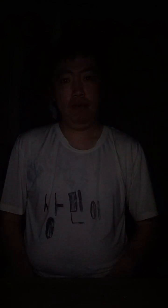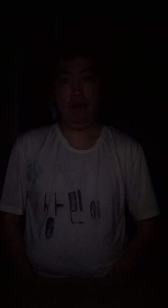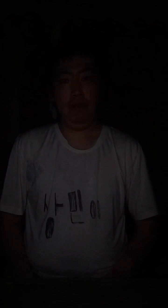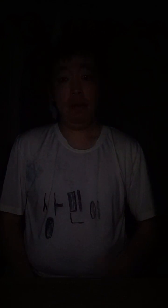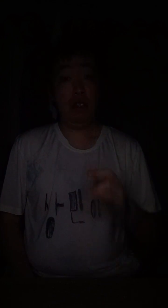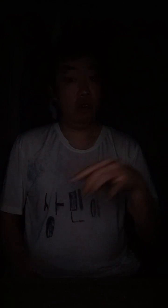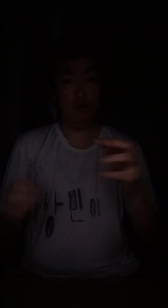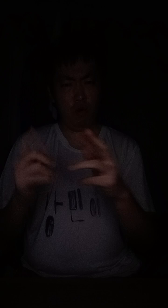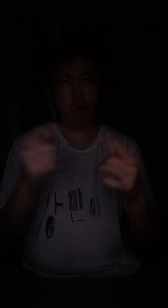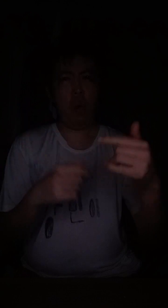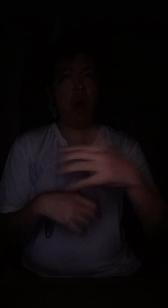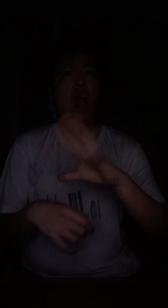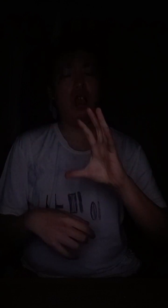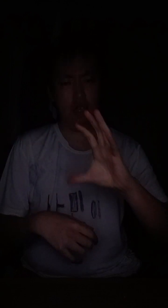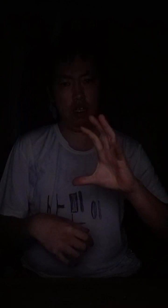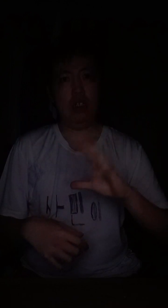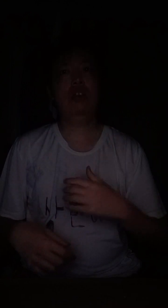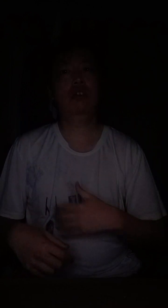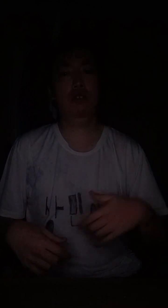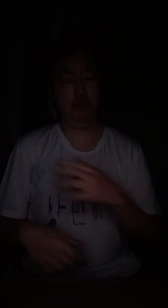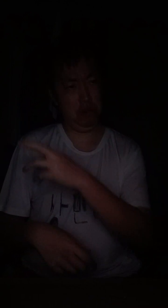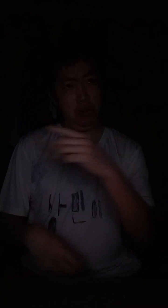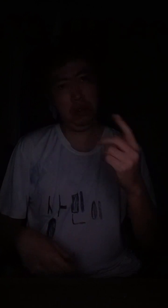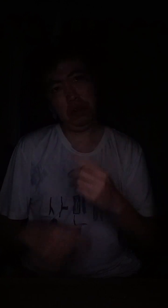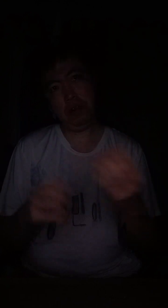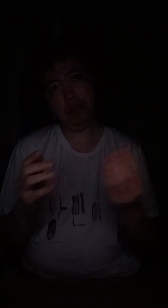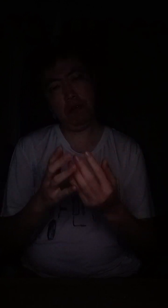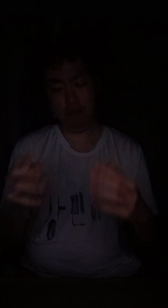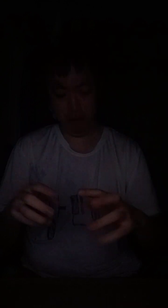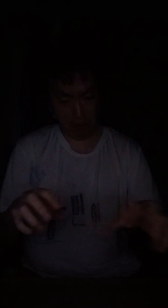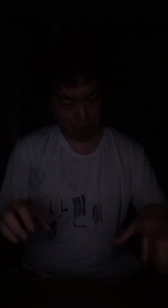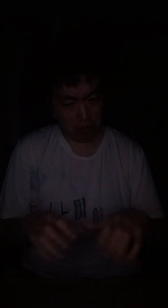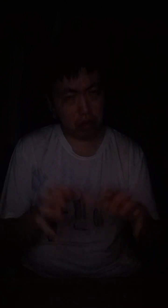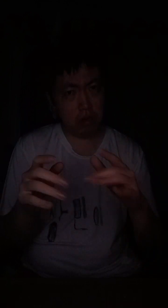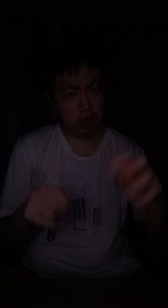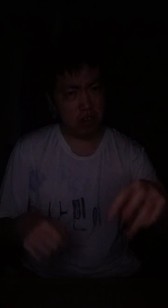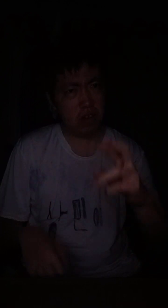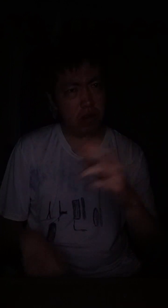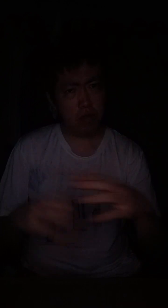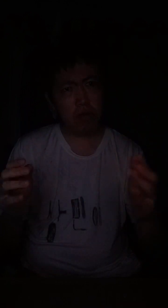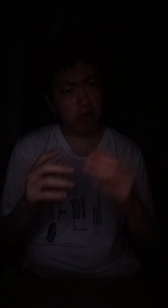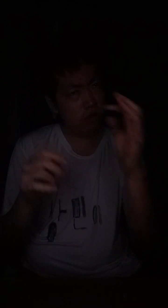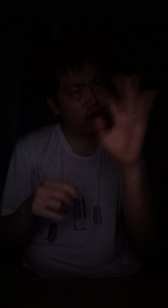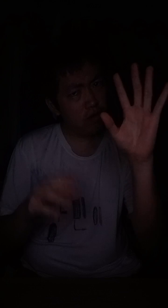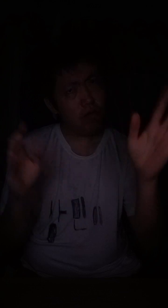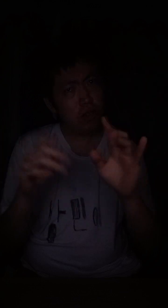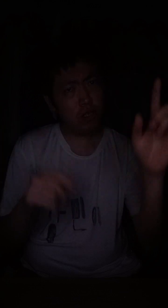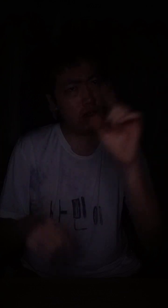서울의 한 여자 화장실. 경찰관들이 변기부터 쓰레기통, 문틈까지 구석구석 샅샅이